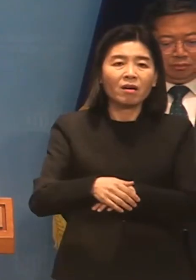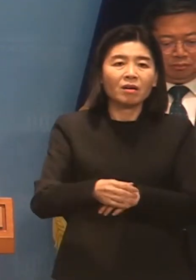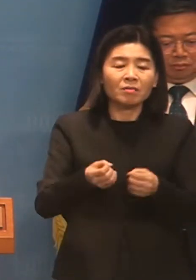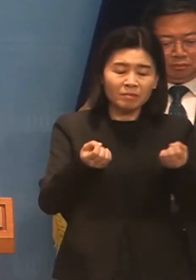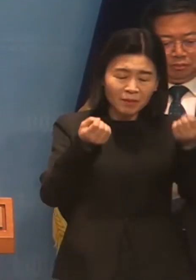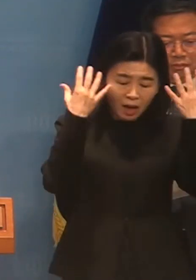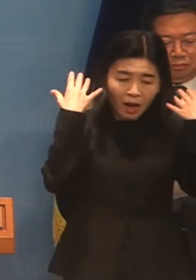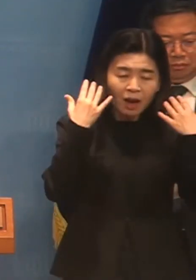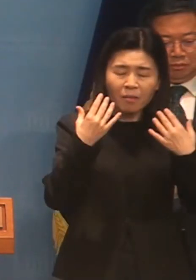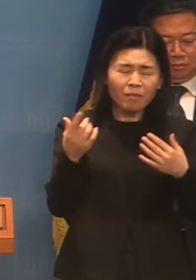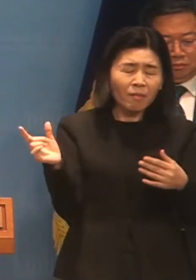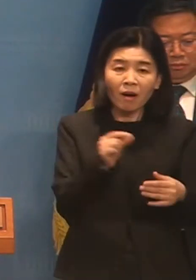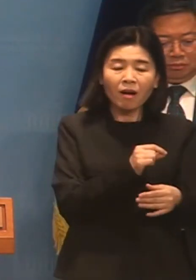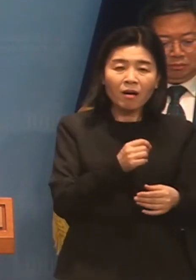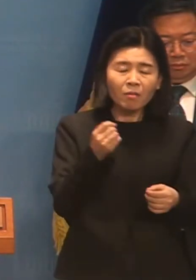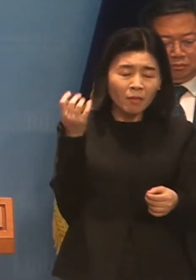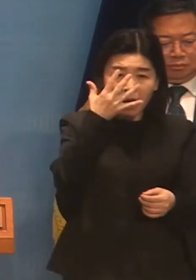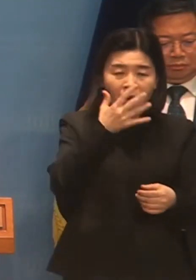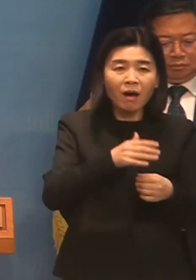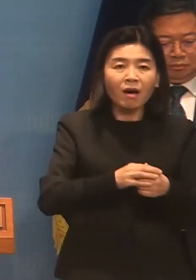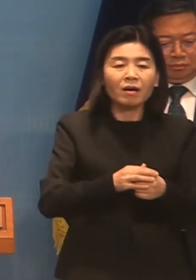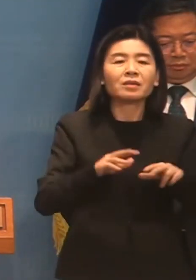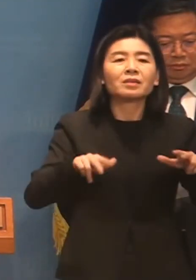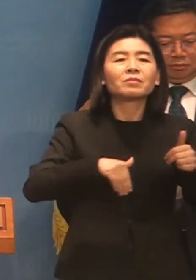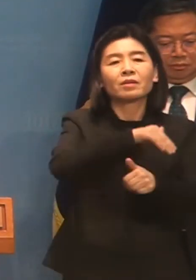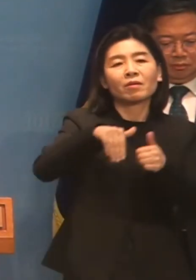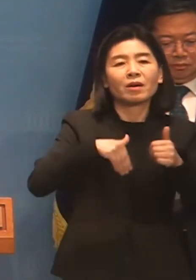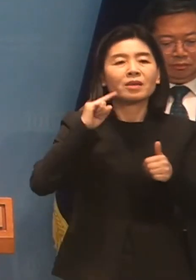이것이 지금 대한민국의 예술가입니다.